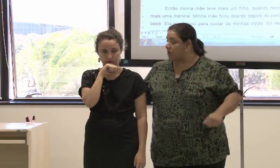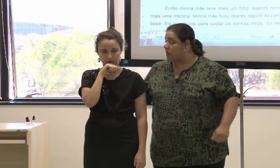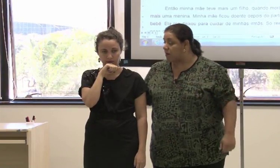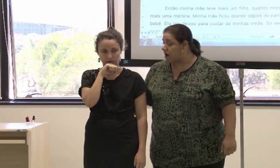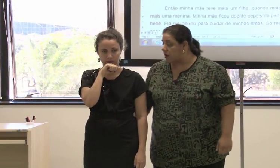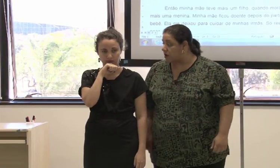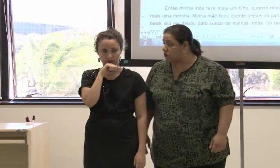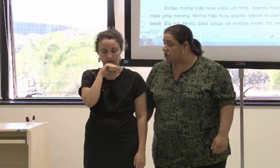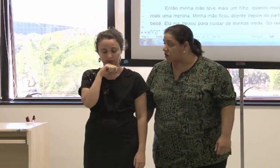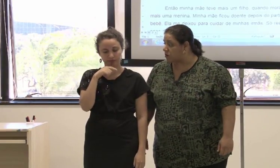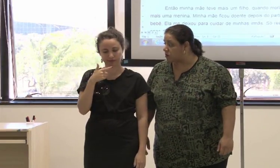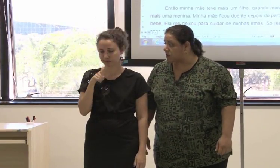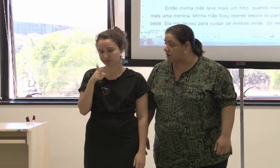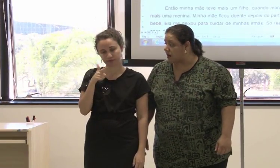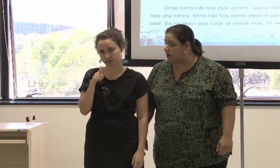Minha mãe não tinha como sustentar.